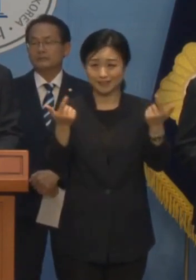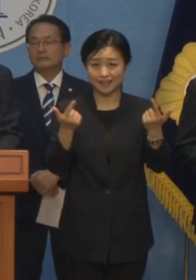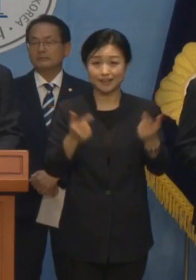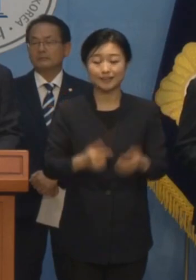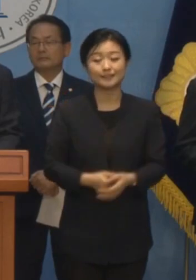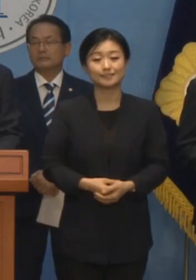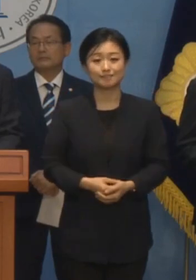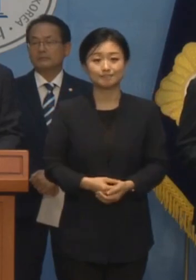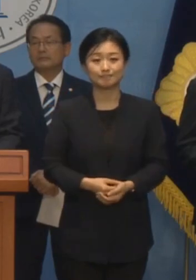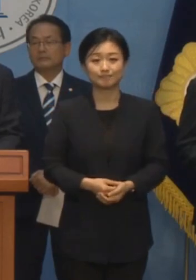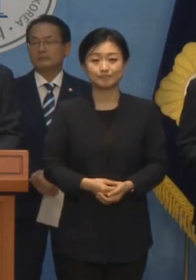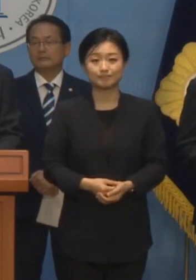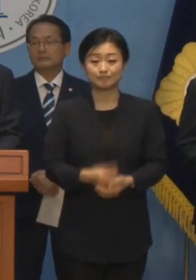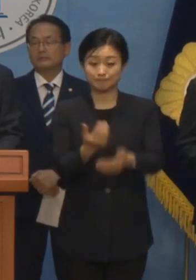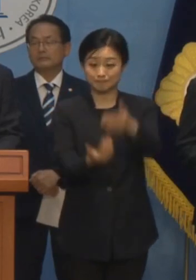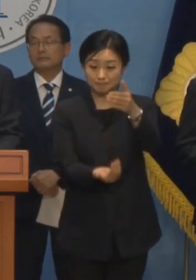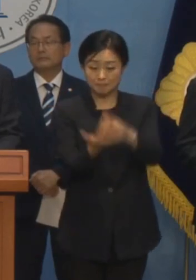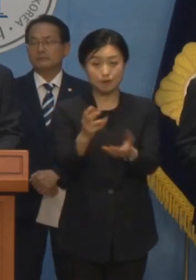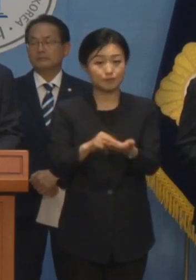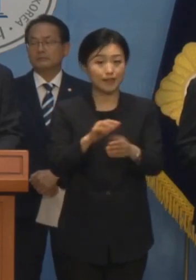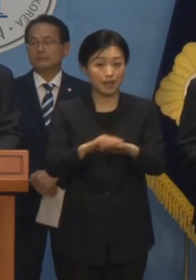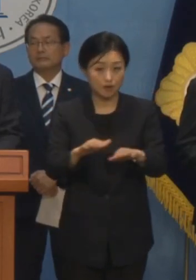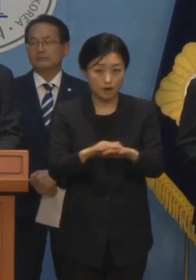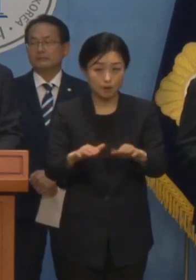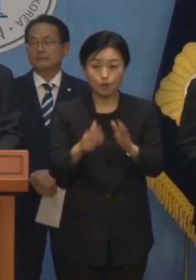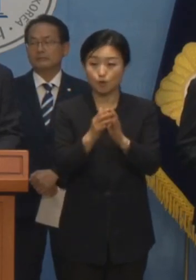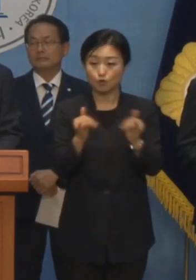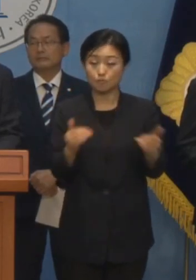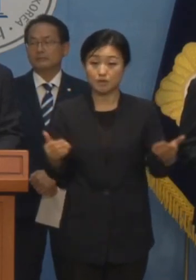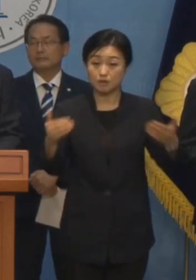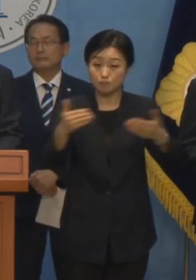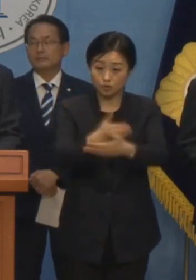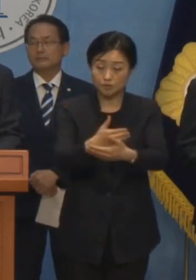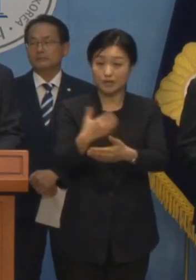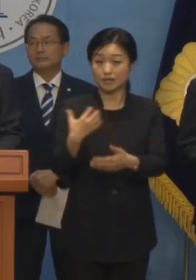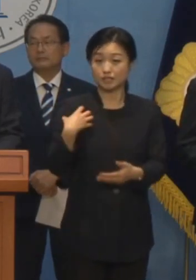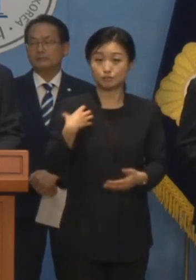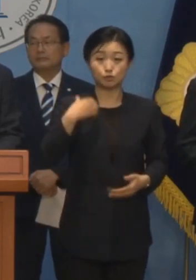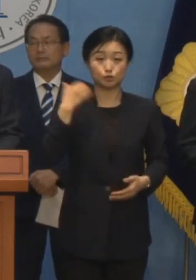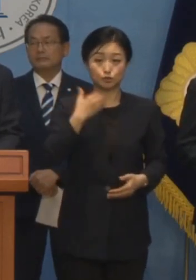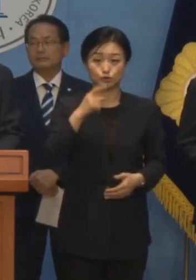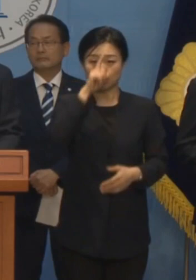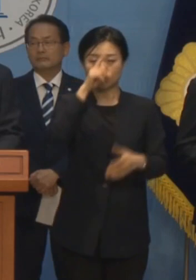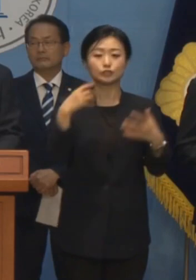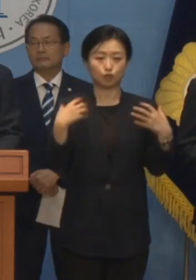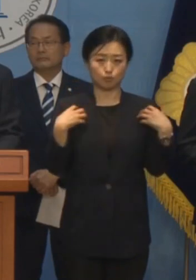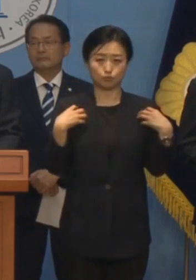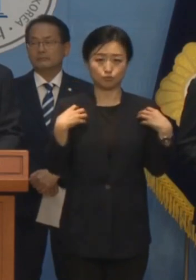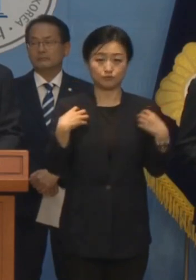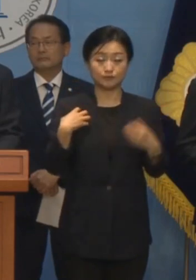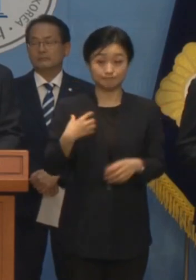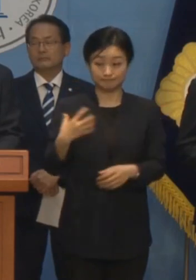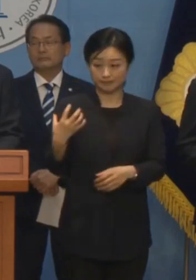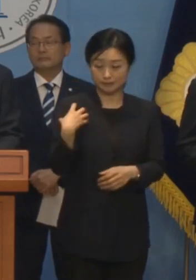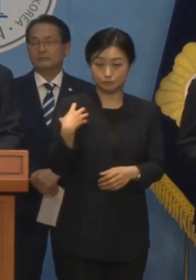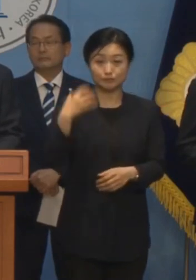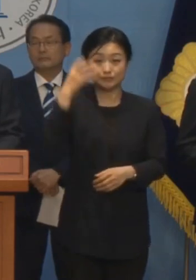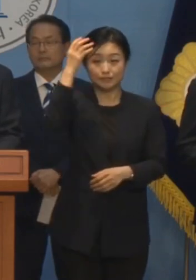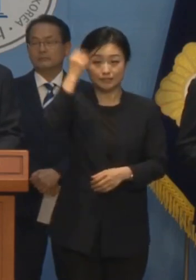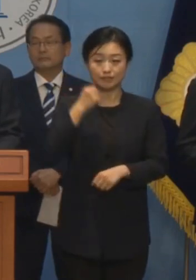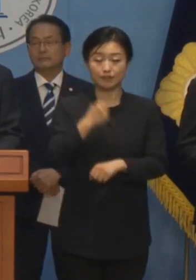아닙니다. 사태를 수습하고 국민을 보듬어야 하는 의무는 정부에 있다는 것을